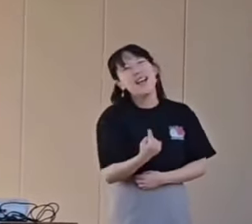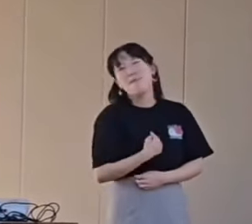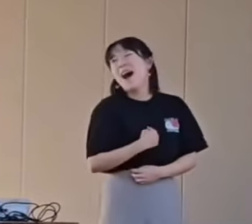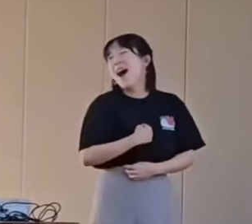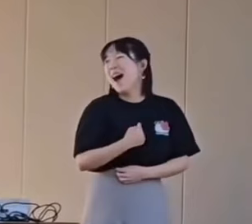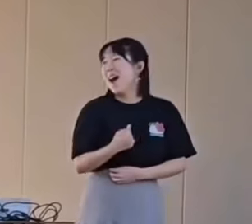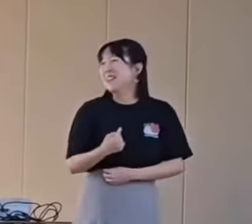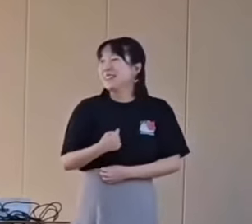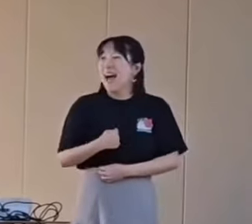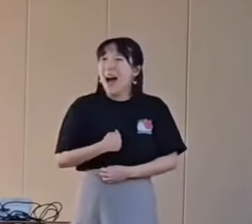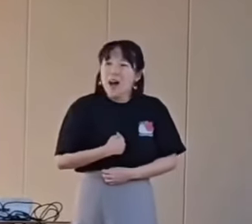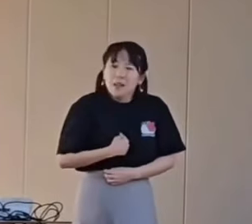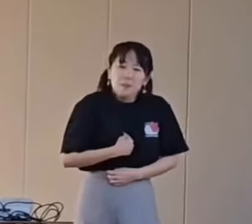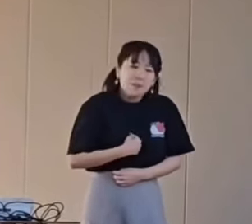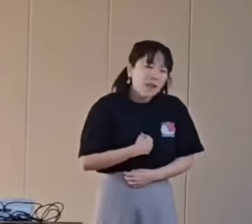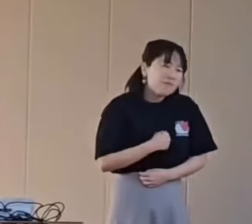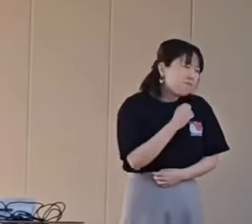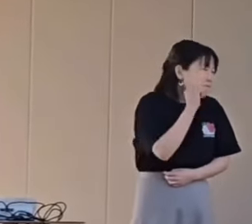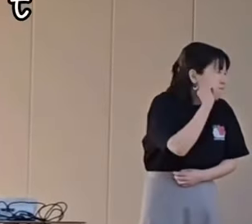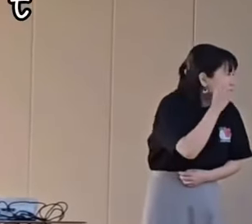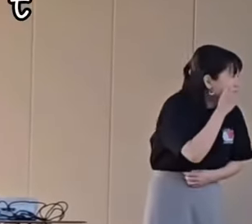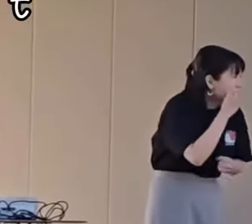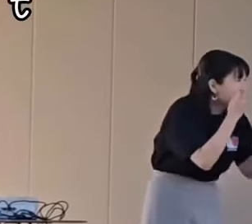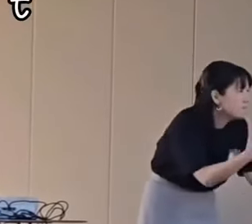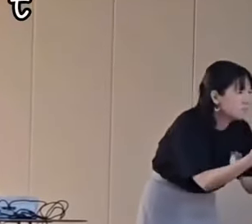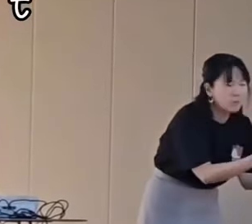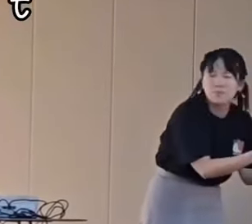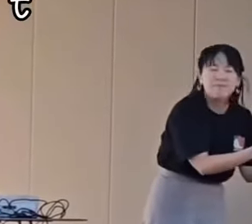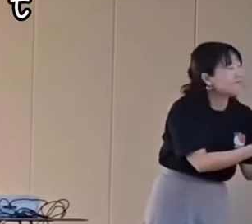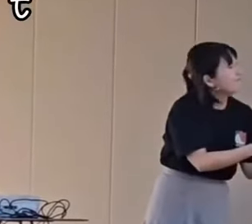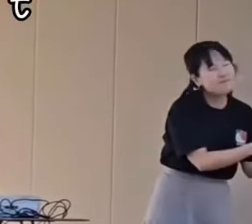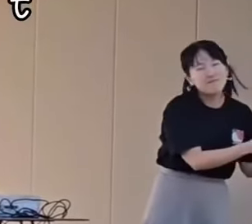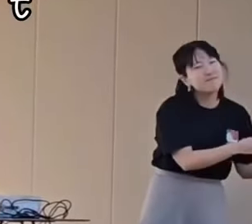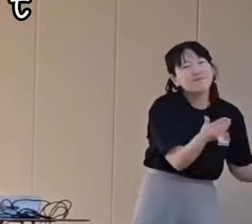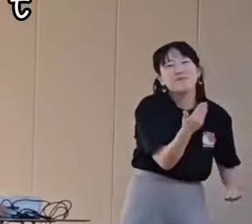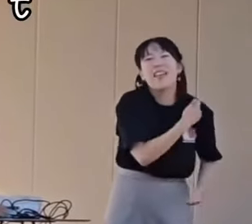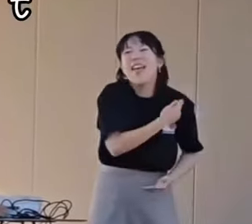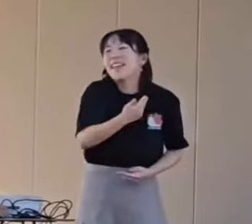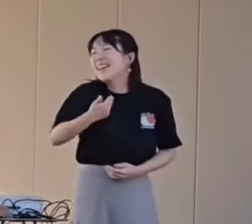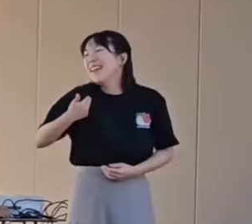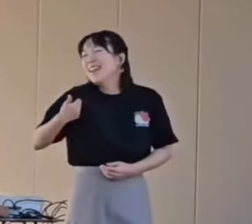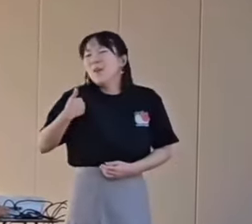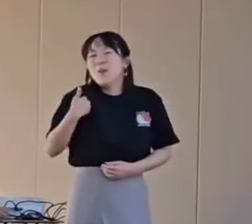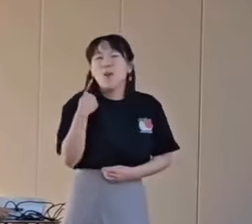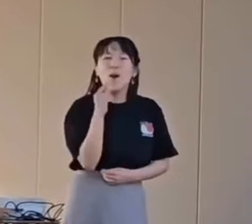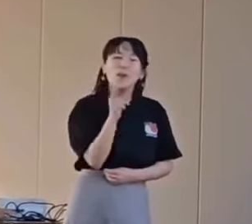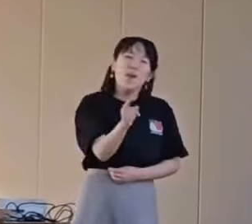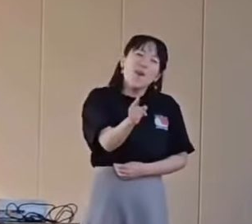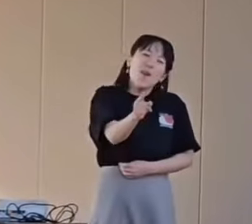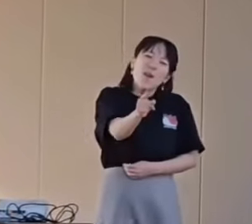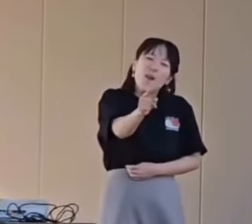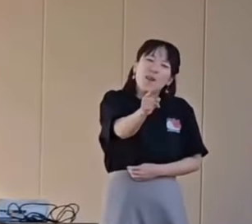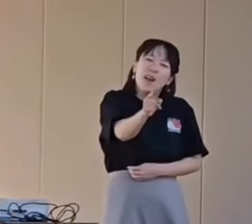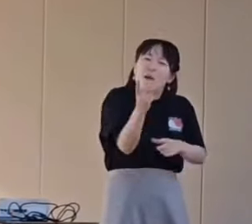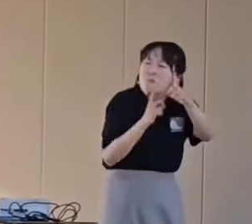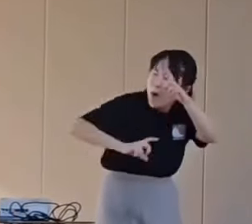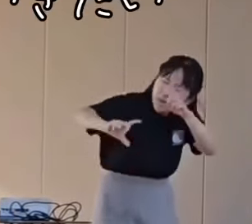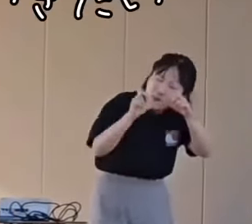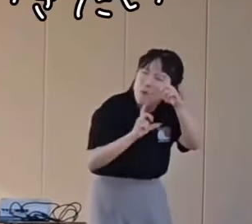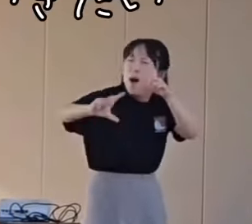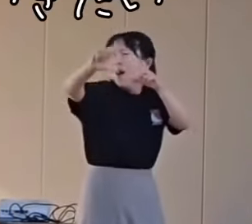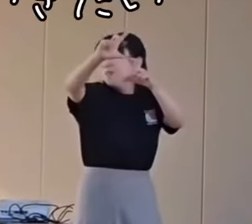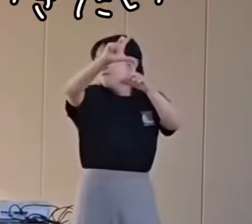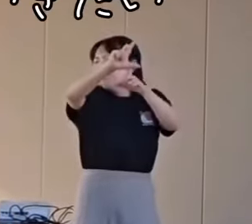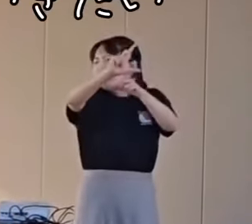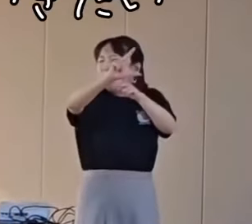きました。できないことよりできることもっ